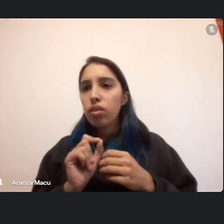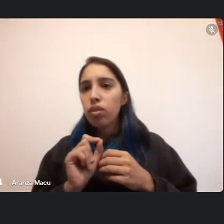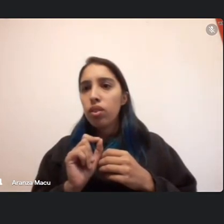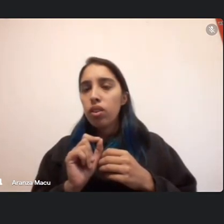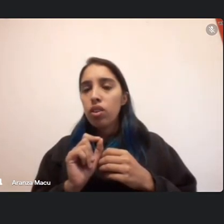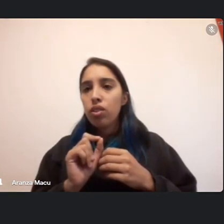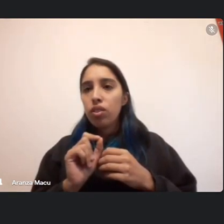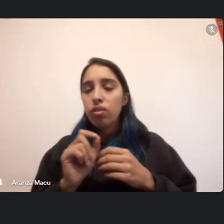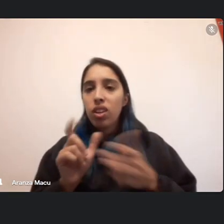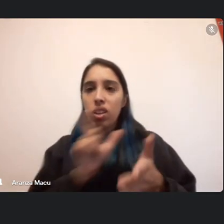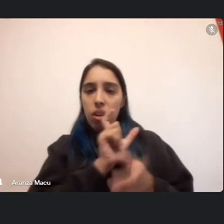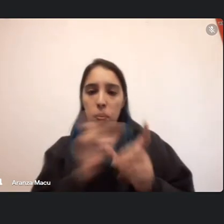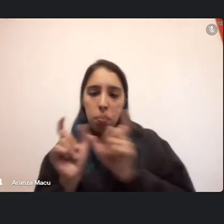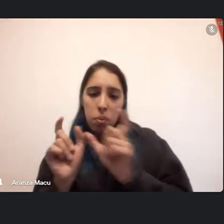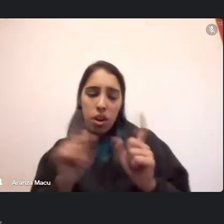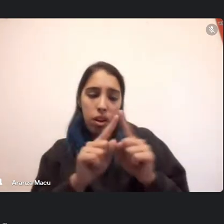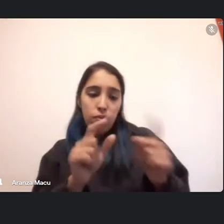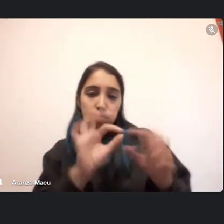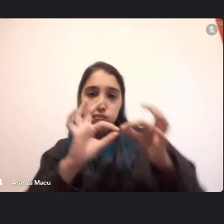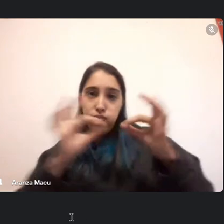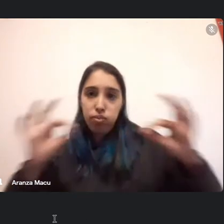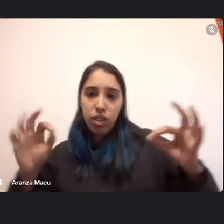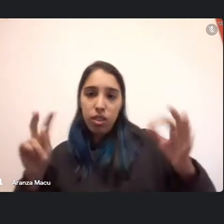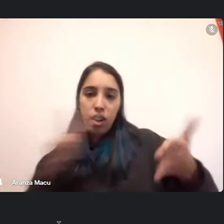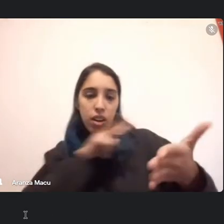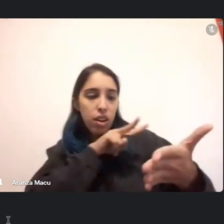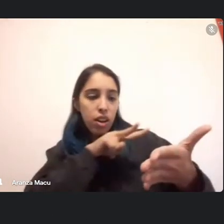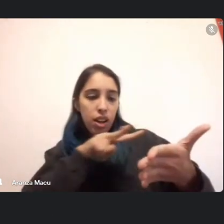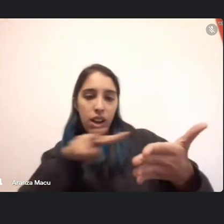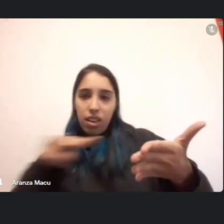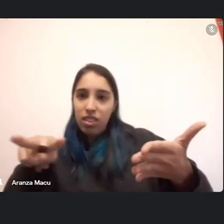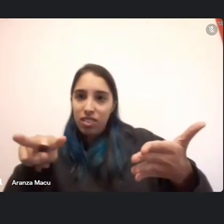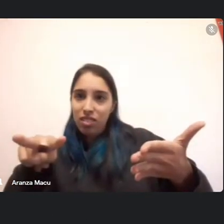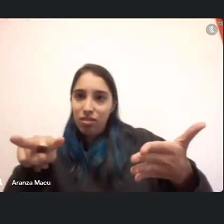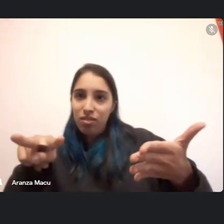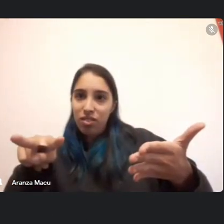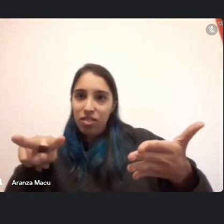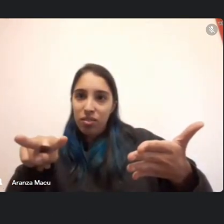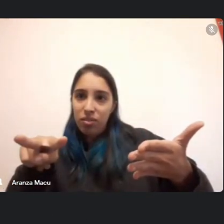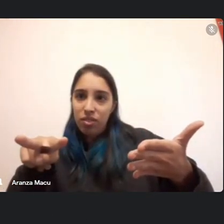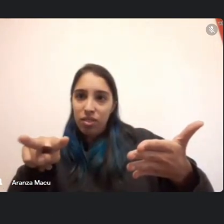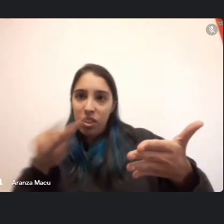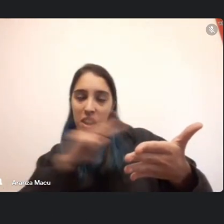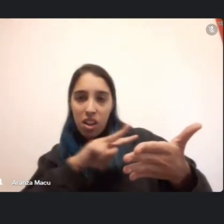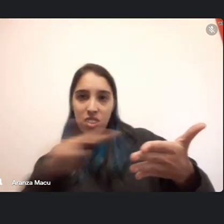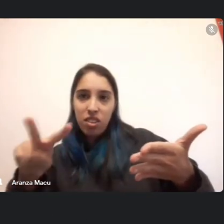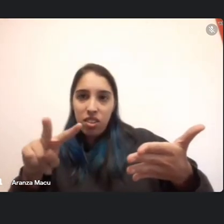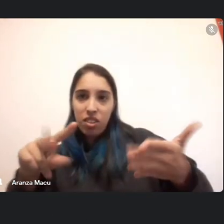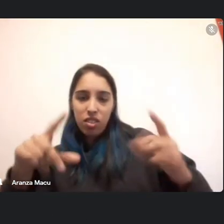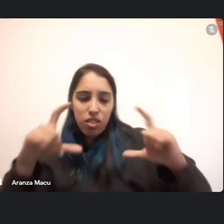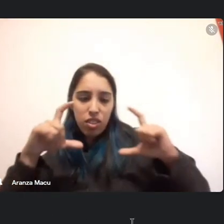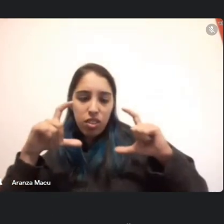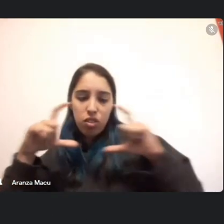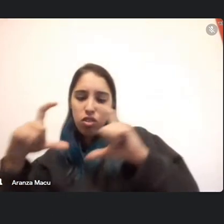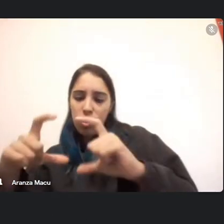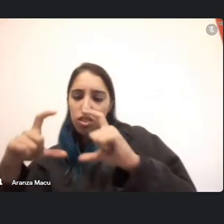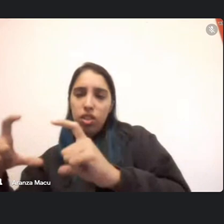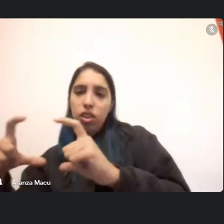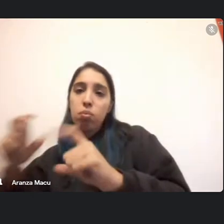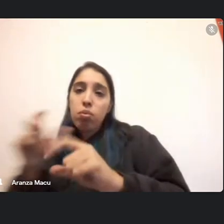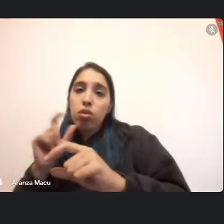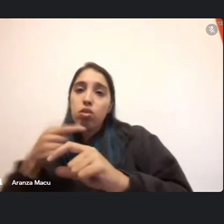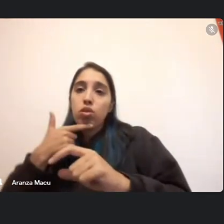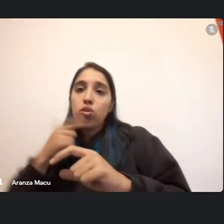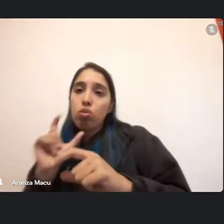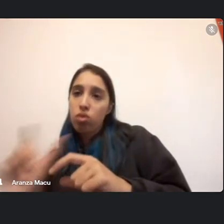orden en el que aparecen. Entonces, solamente encerramos a los sustantivos, si están solos en este